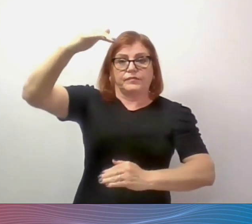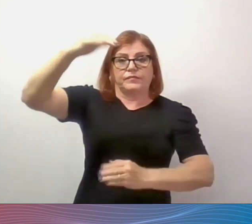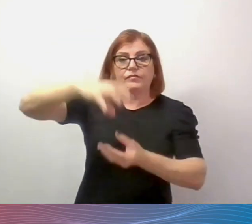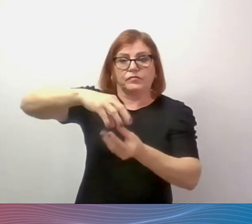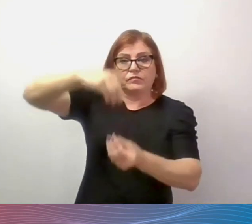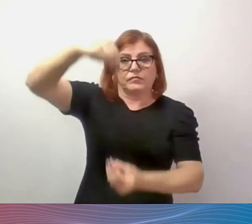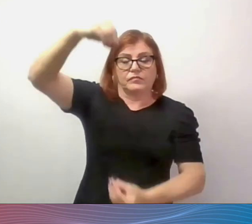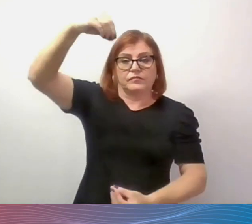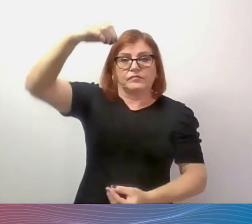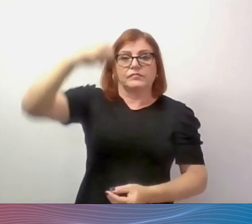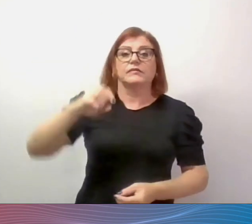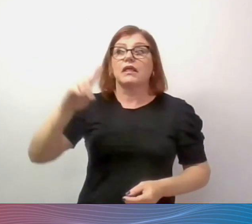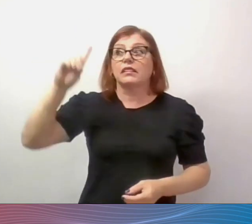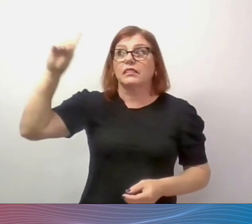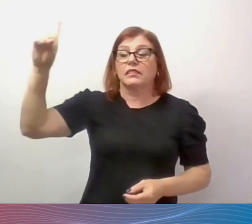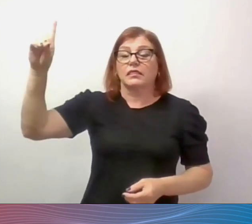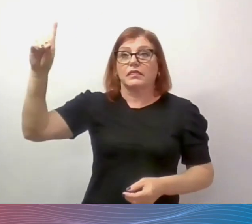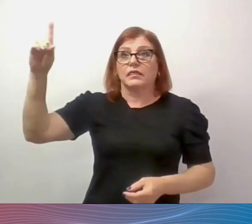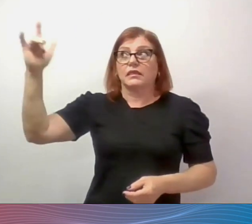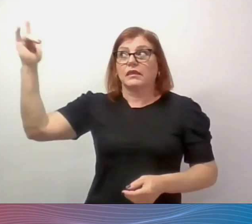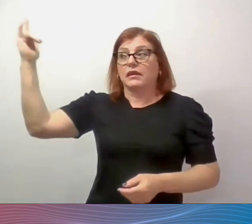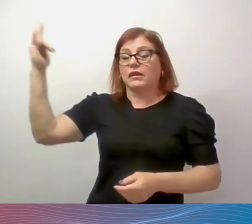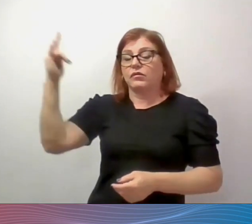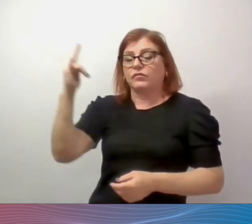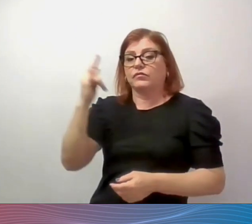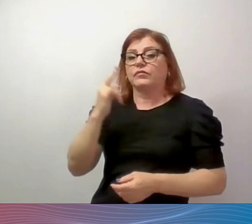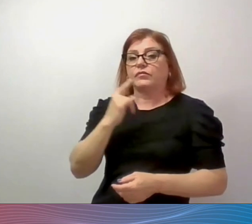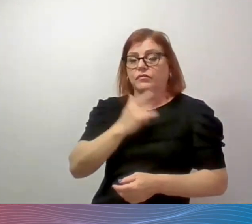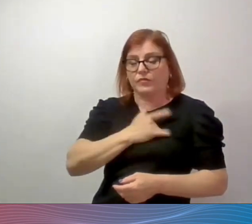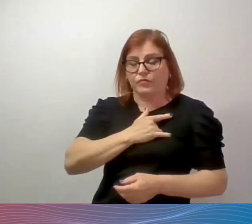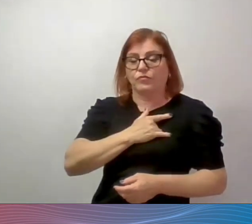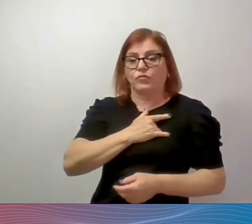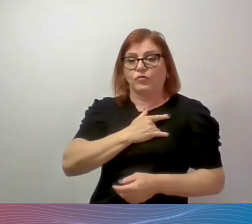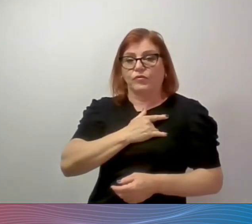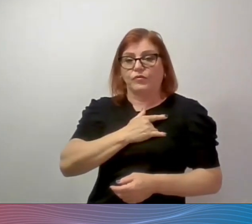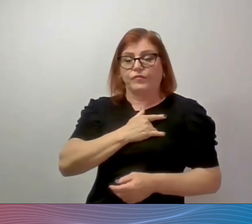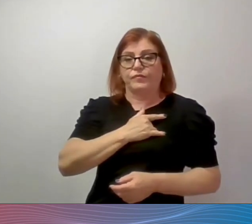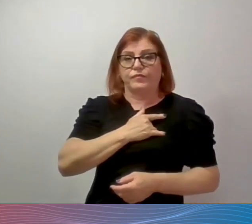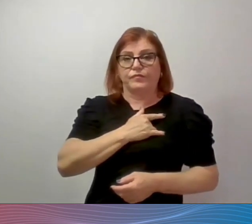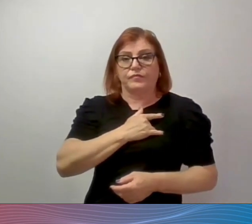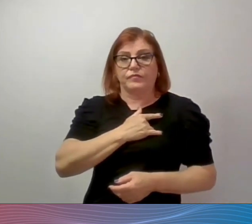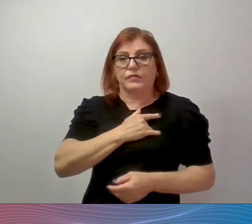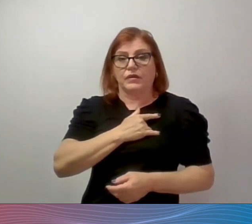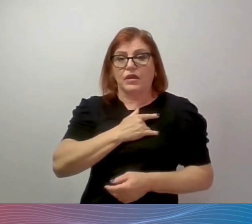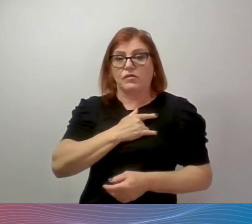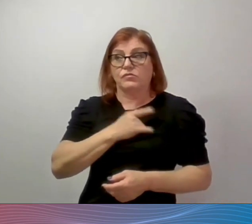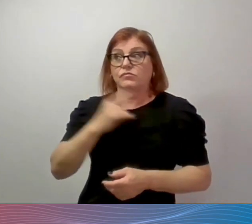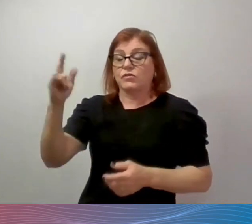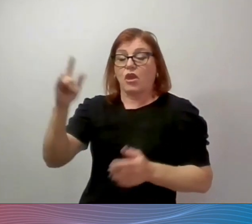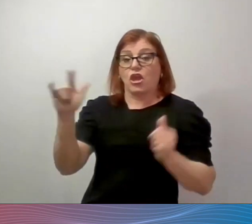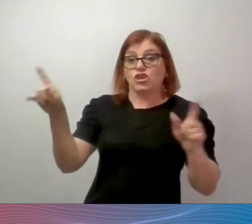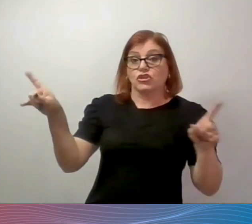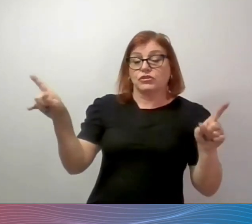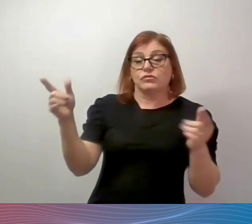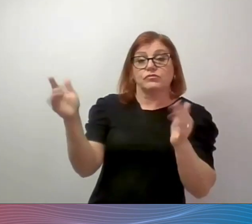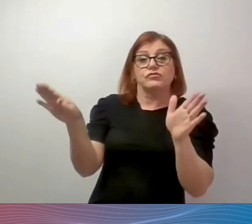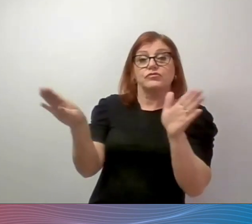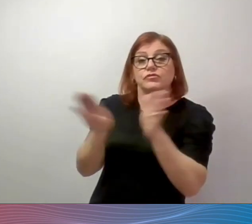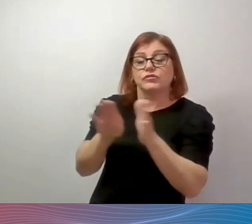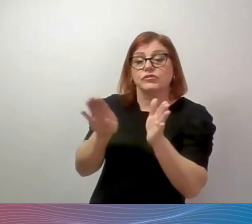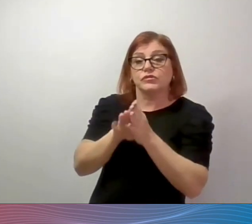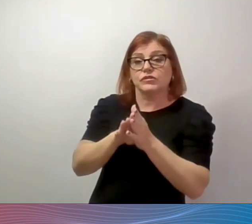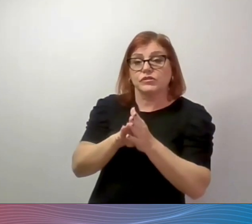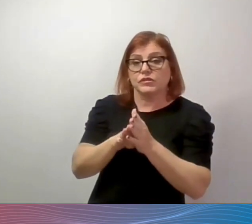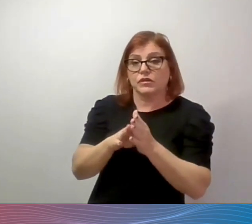is love. E quando esse amor veio alcançar o homem, se tornou graça. And when this love comes to reach man, it